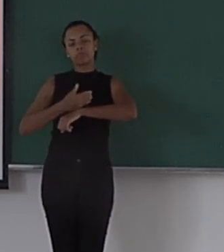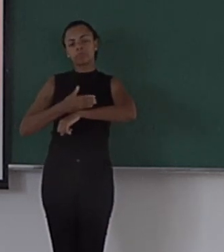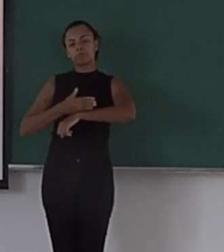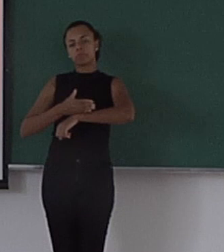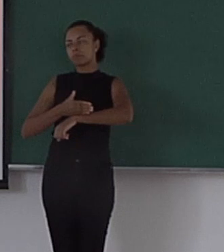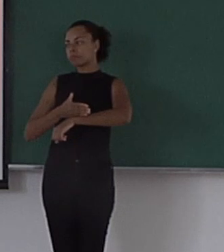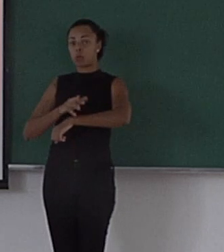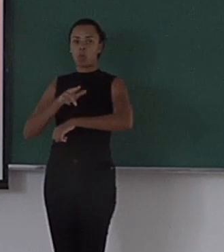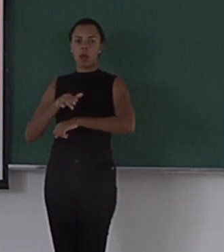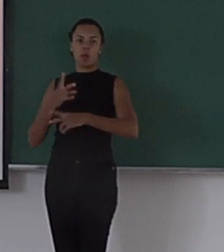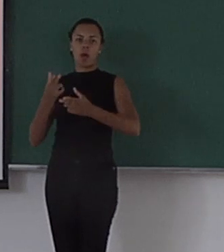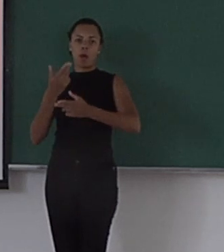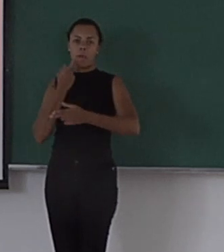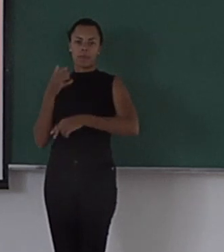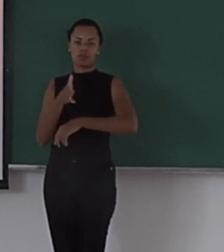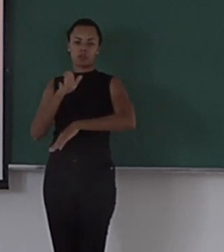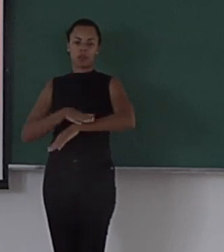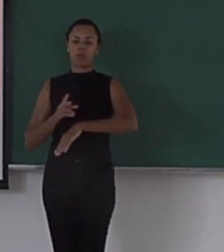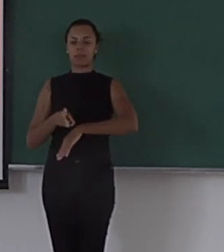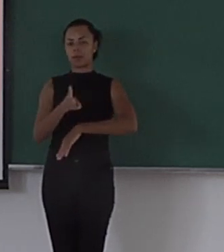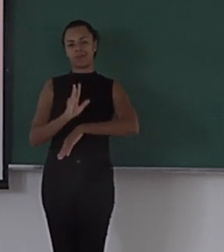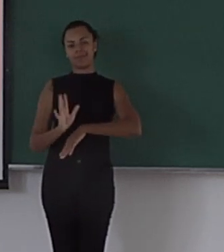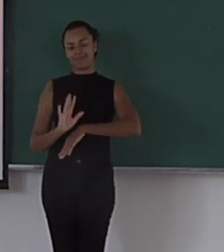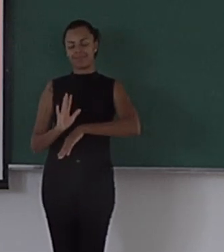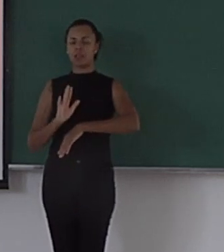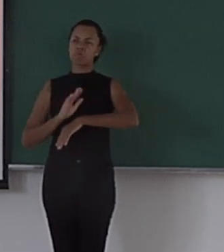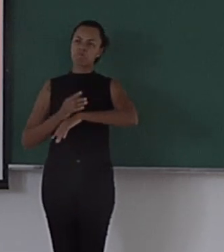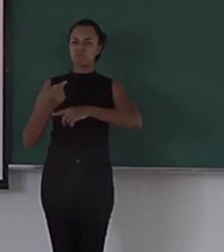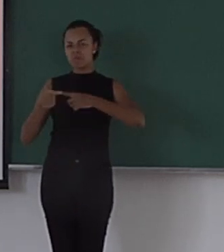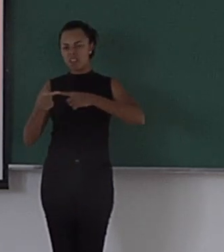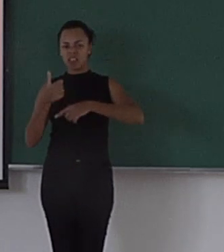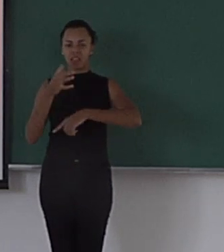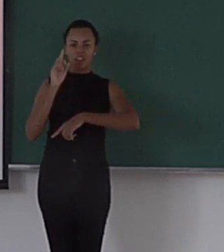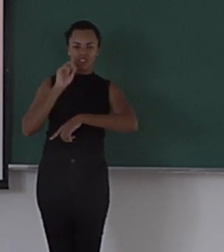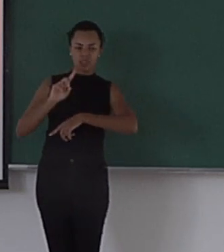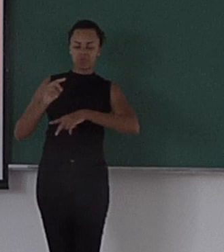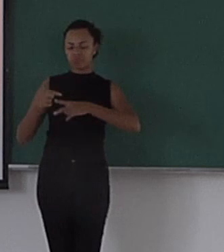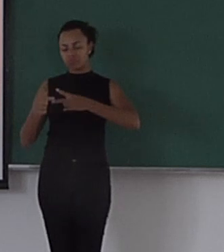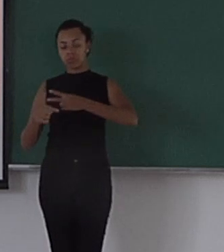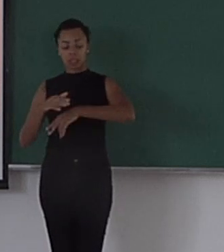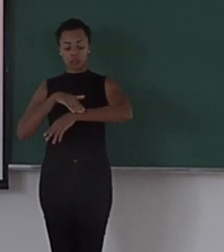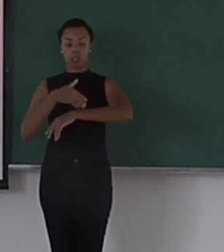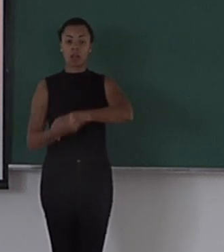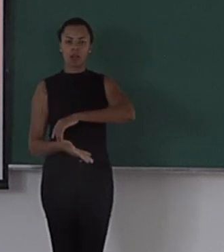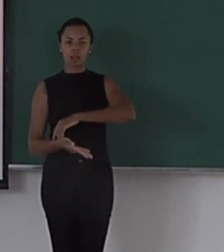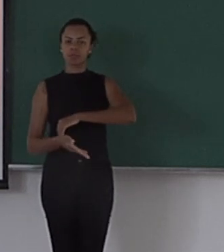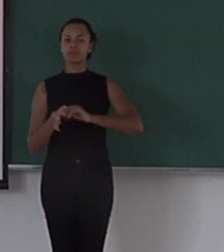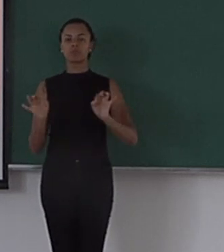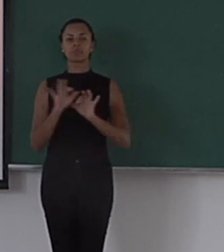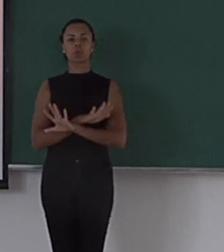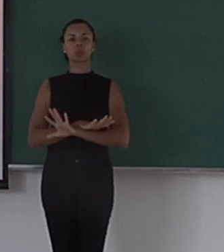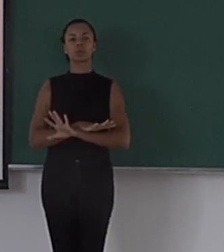vai ficar assim, igual um peixe. Né? Eu uso, passa aí 1 semana, 10 dias, aquilo cai. Quando cai, já está